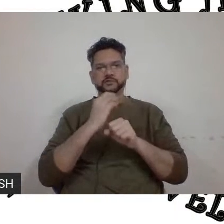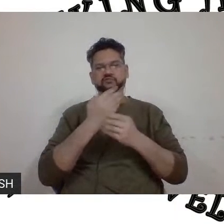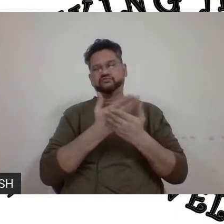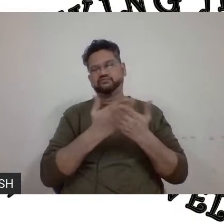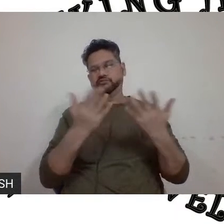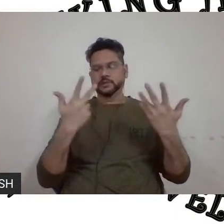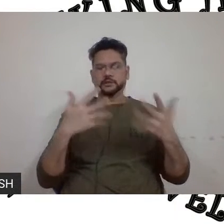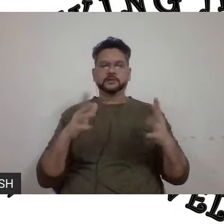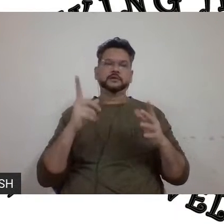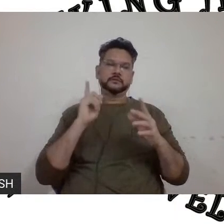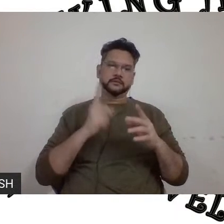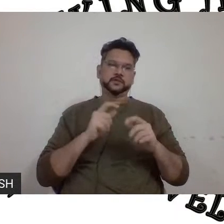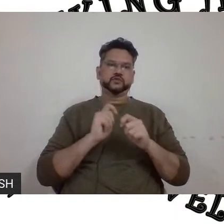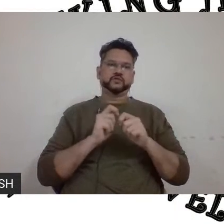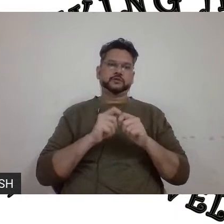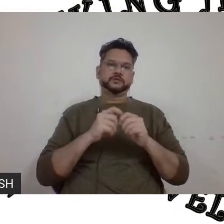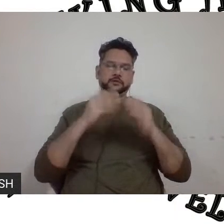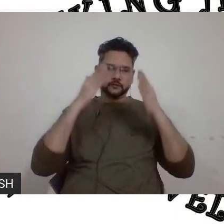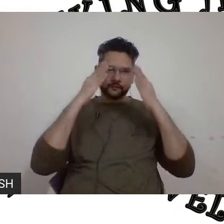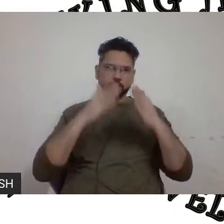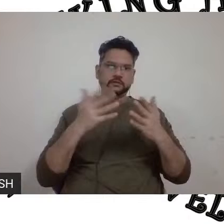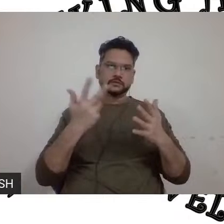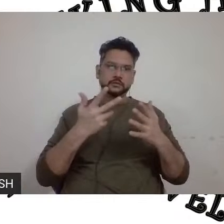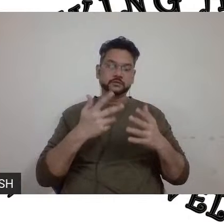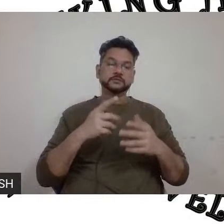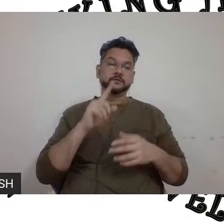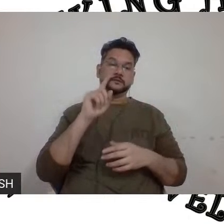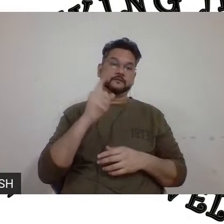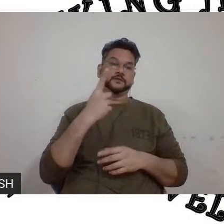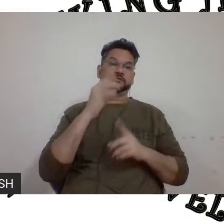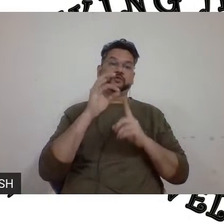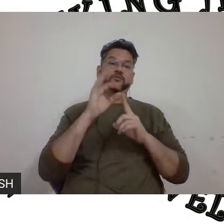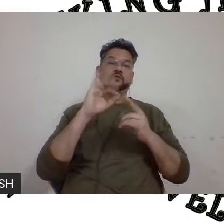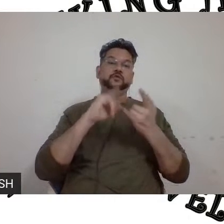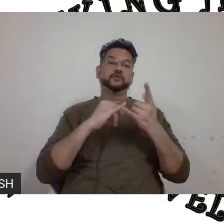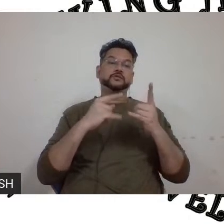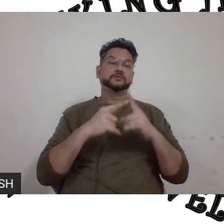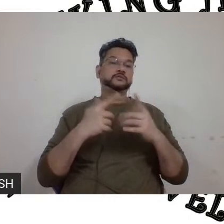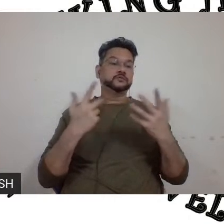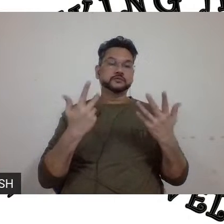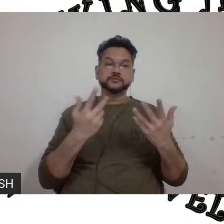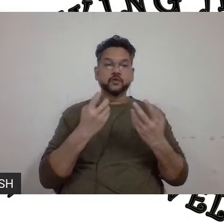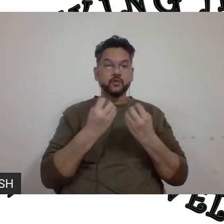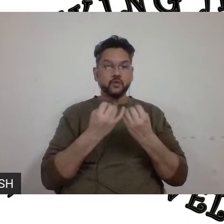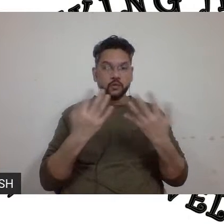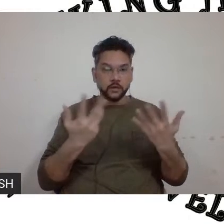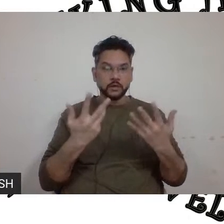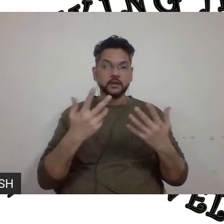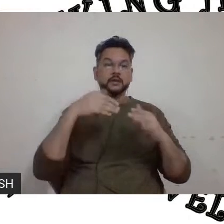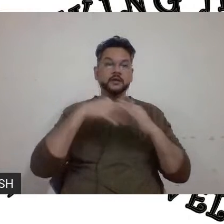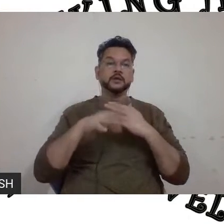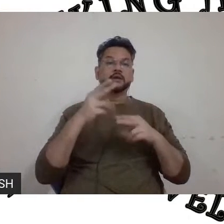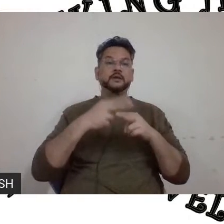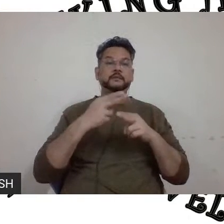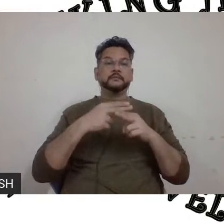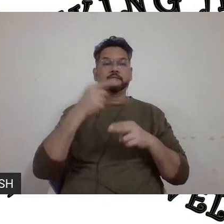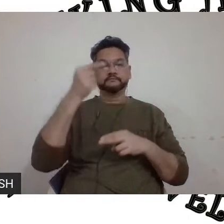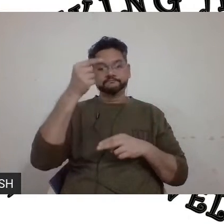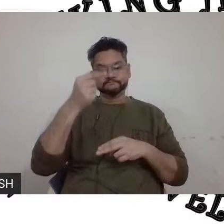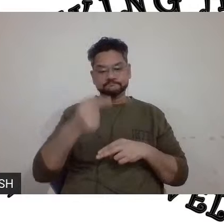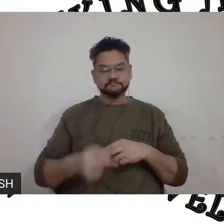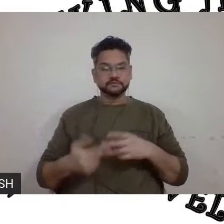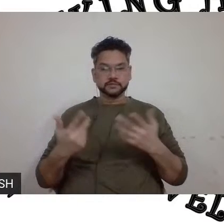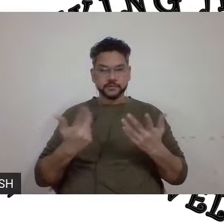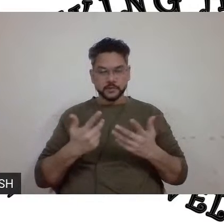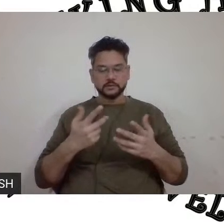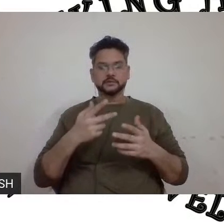हो जाए दोबारा से एक बार जितनी भी पोस्ट हैं उनका, ताकि पर्सन विद डिसेबिलिटीज की जो नया रिजर्वेशन